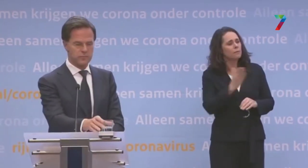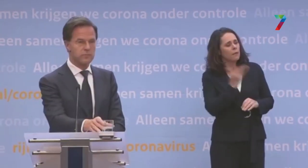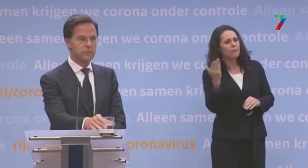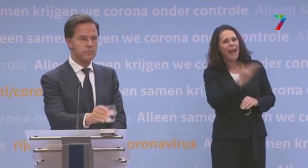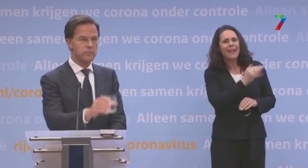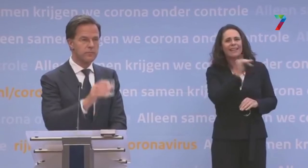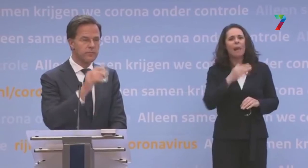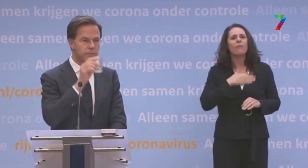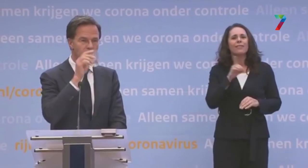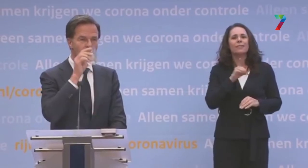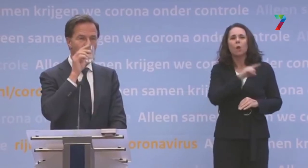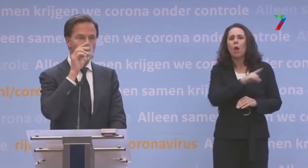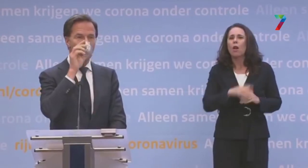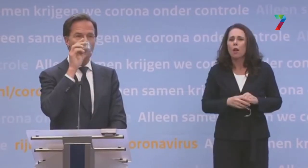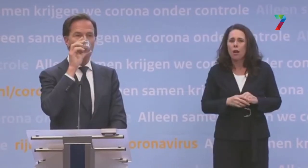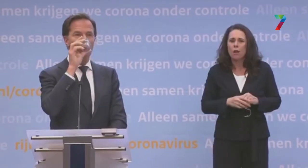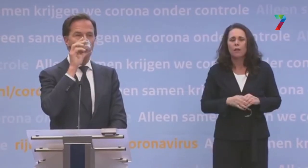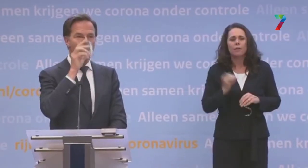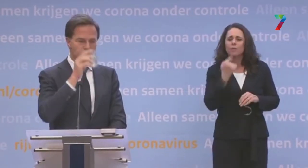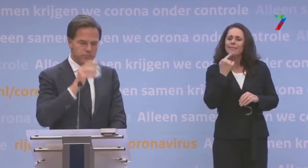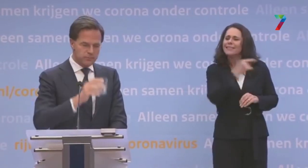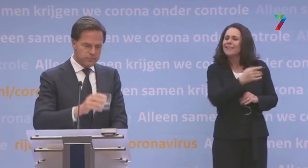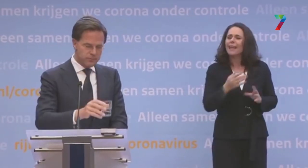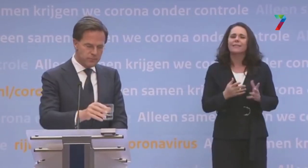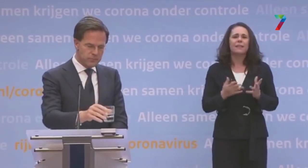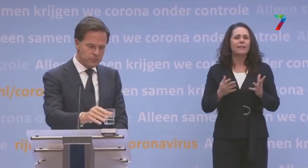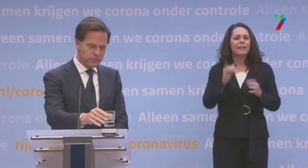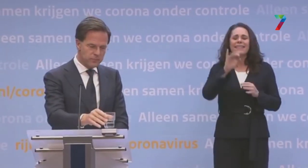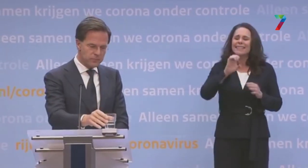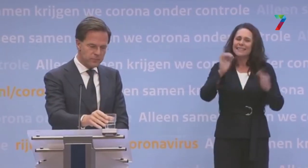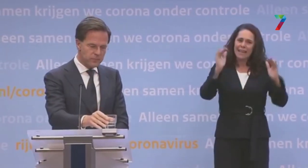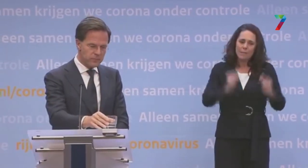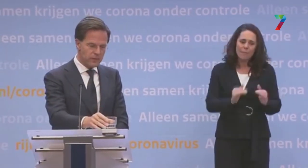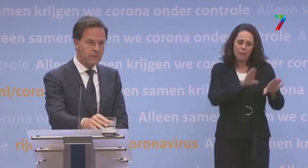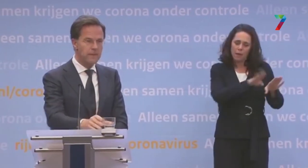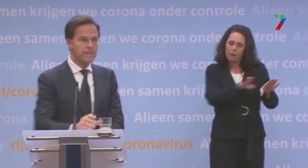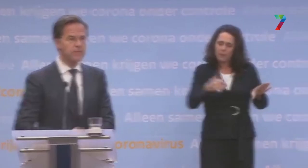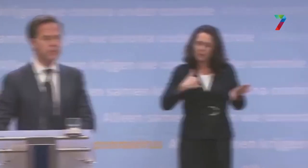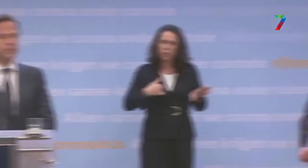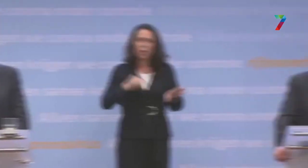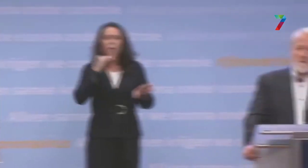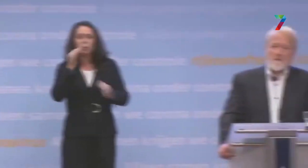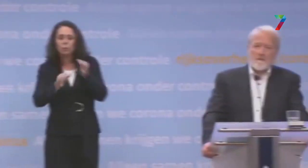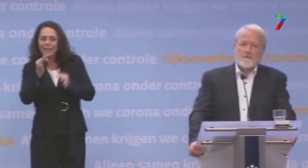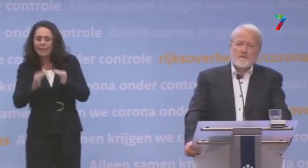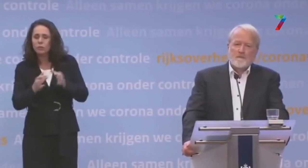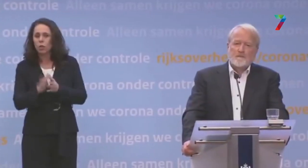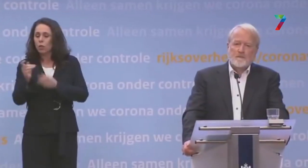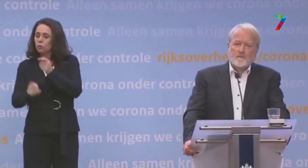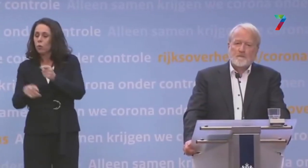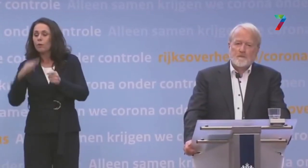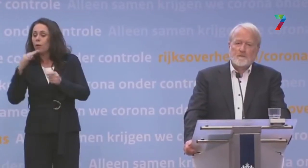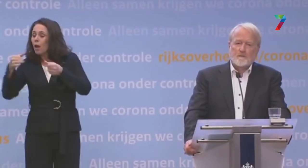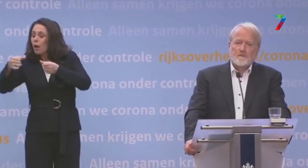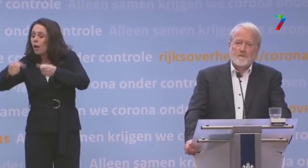altijd eigenlijk gezegd, een versoepeling kan alleen als de IC's minder vol liggen, er genoeg getest kan worden, er geen overbelasting is van de zorg. Strookt